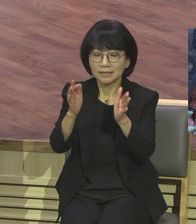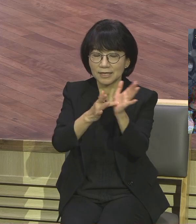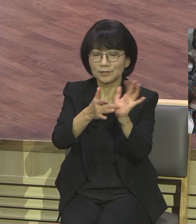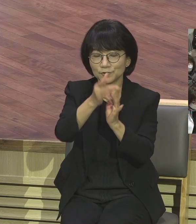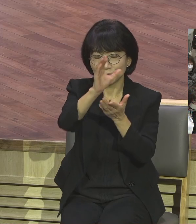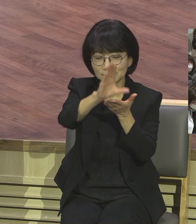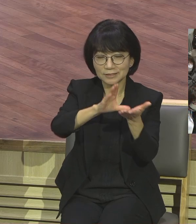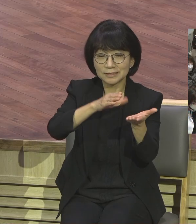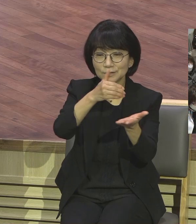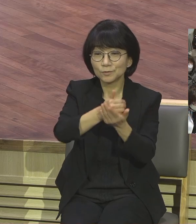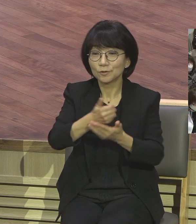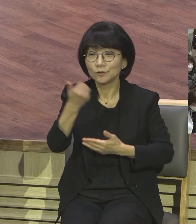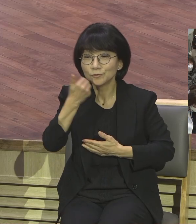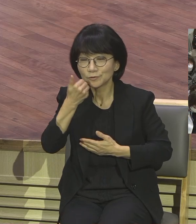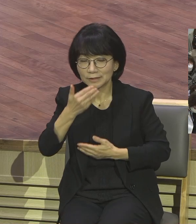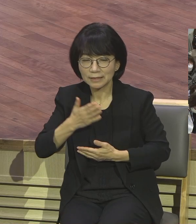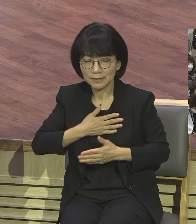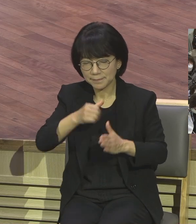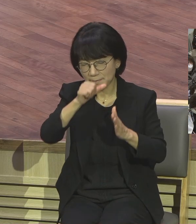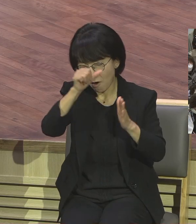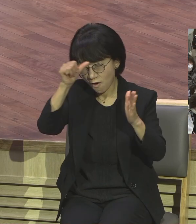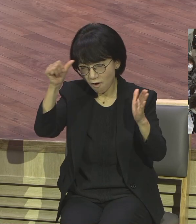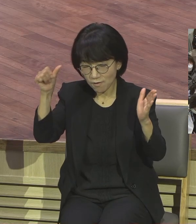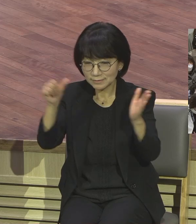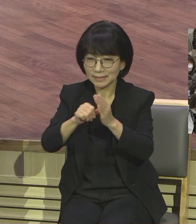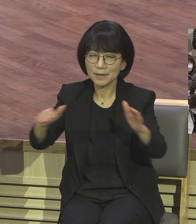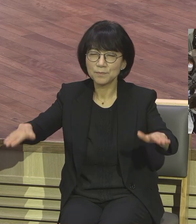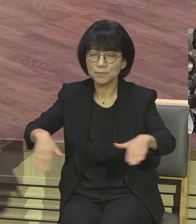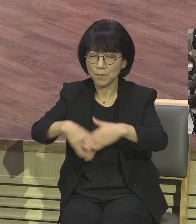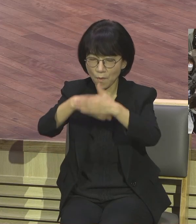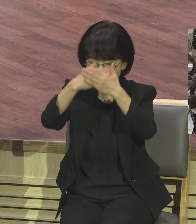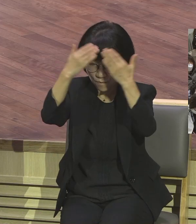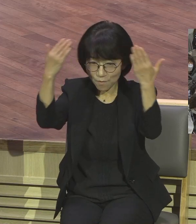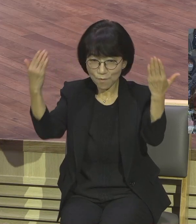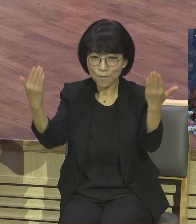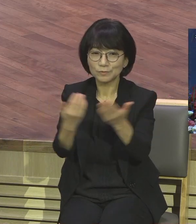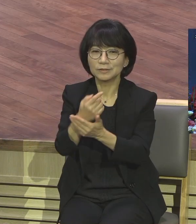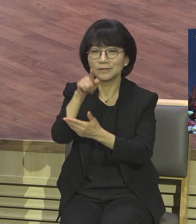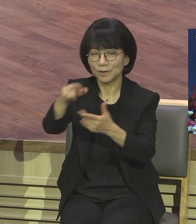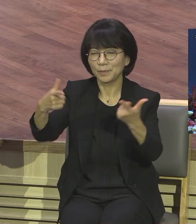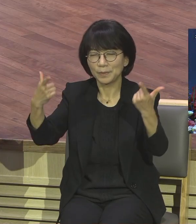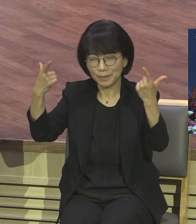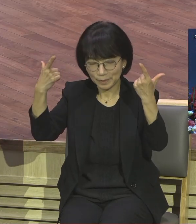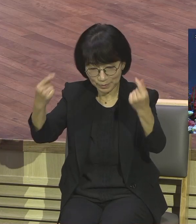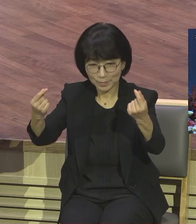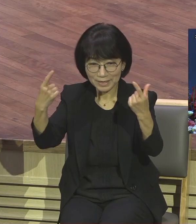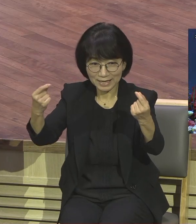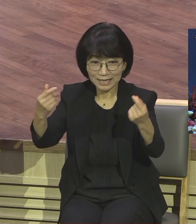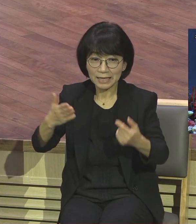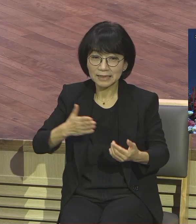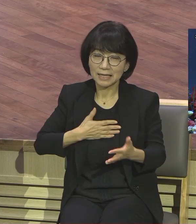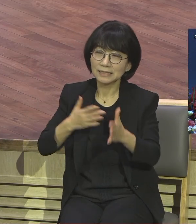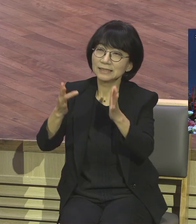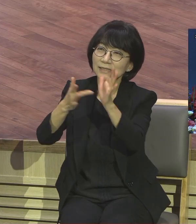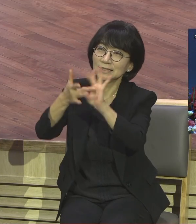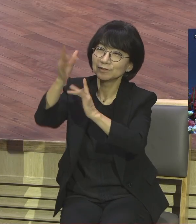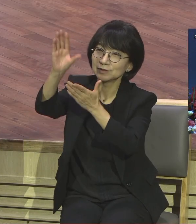것입니다. 회복하시기 바랍니다. 그분은 내 인생의 모든 것입니다. 나는 그분을 위해서 삽니다.